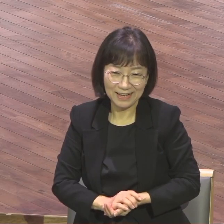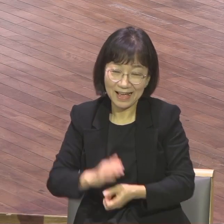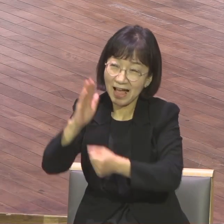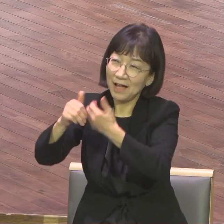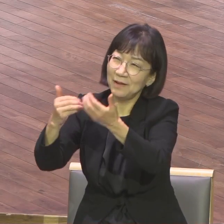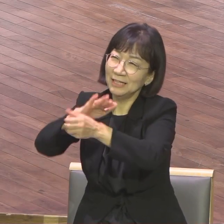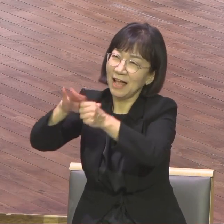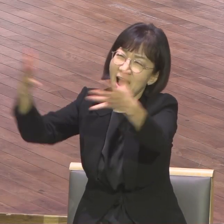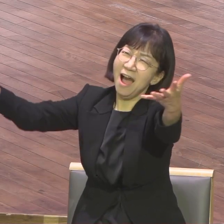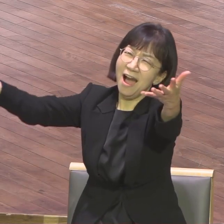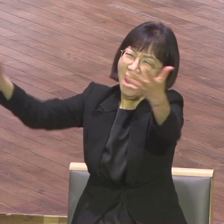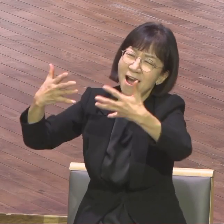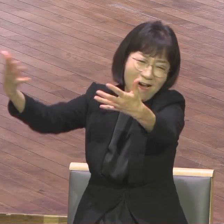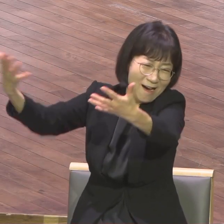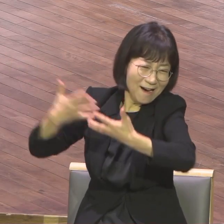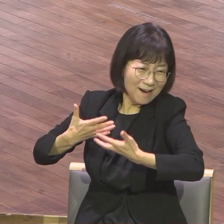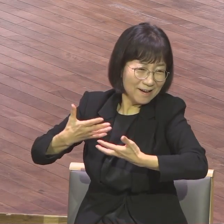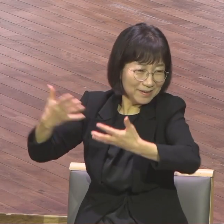그렇게 말씀하신 거예요.